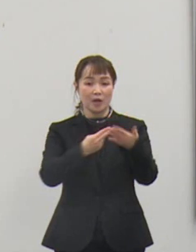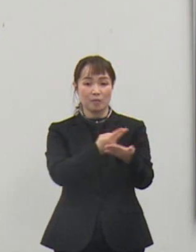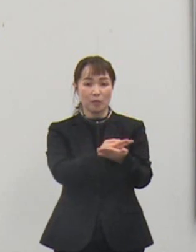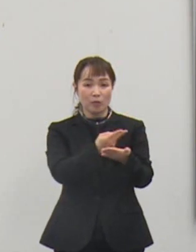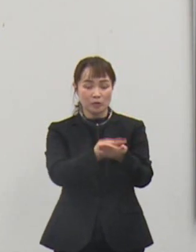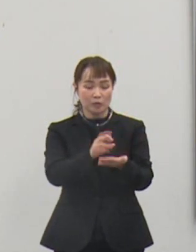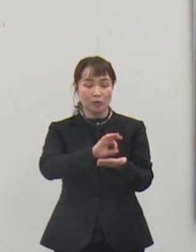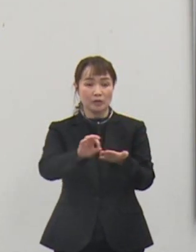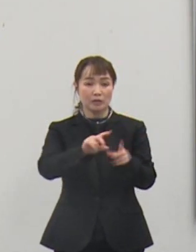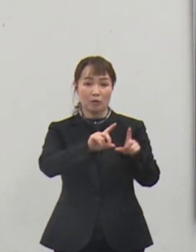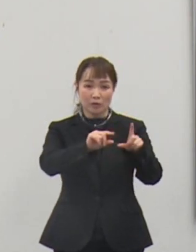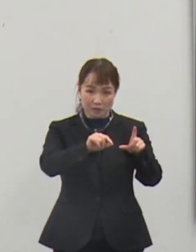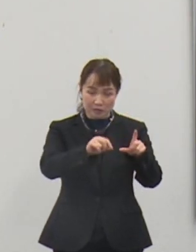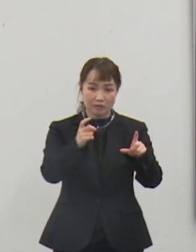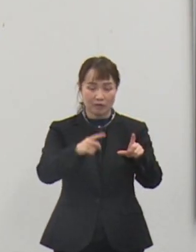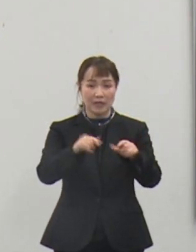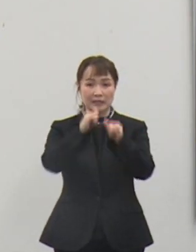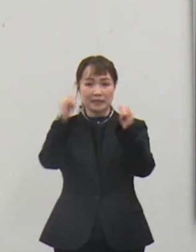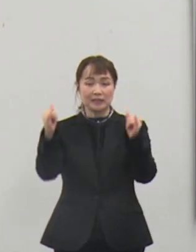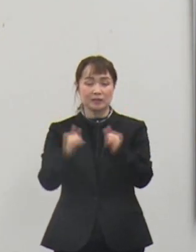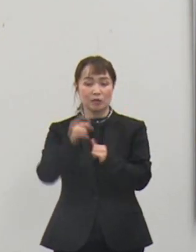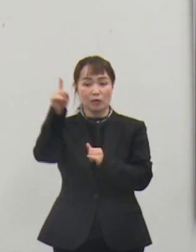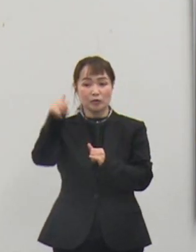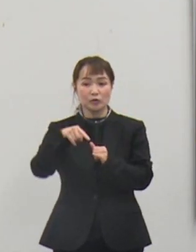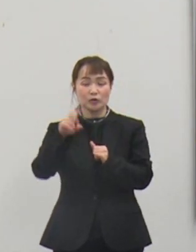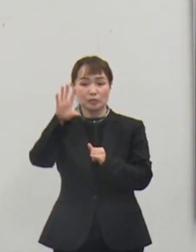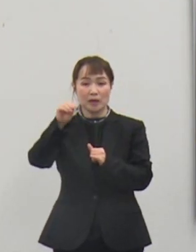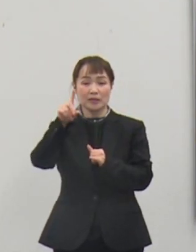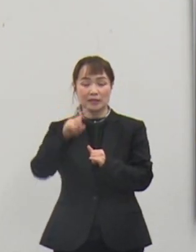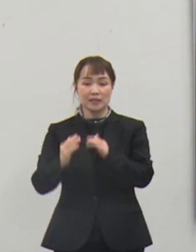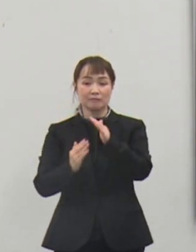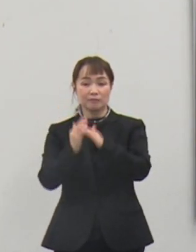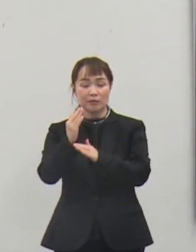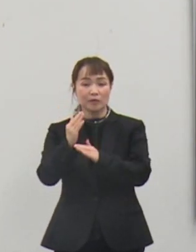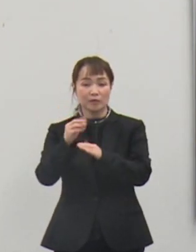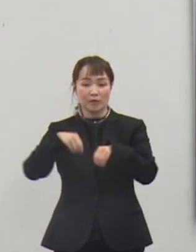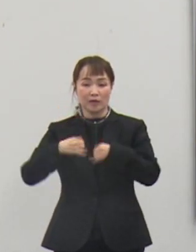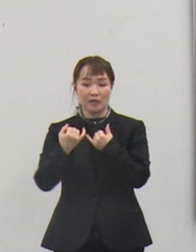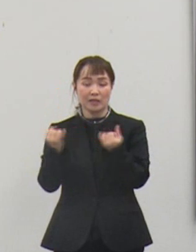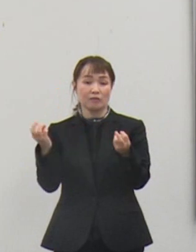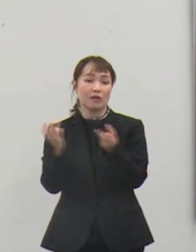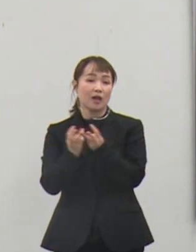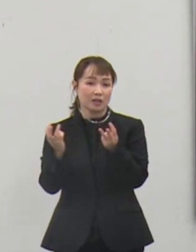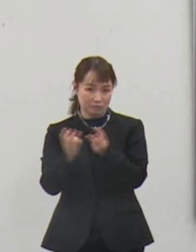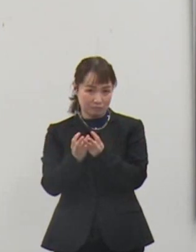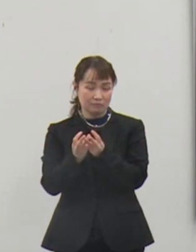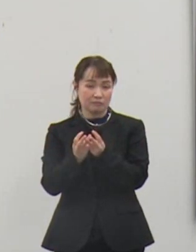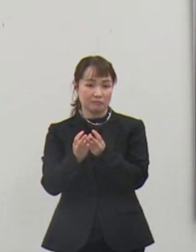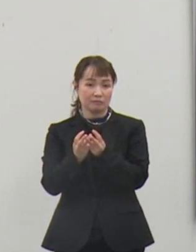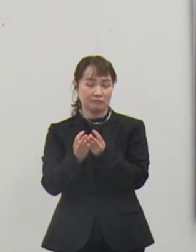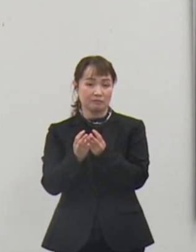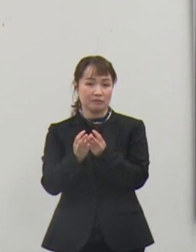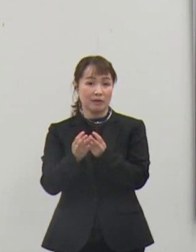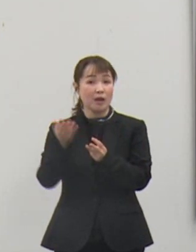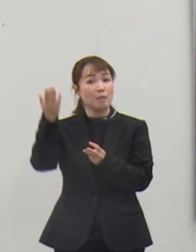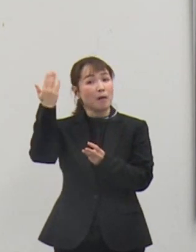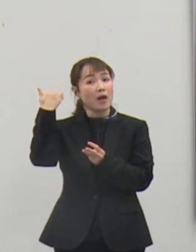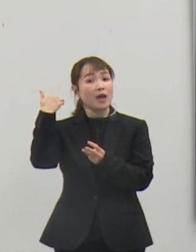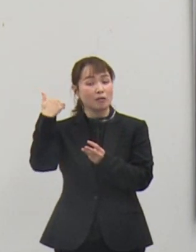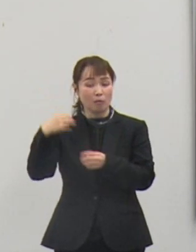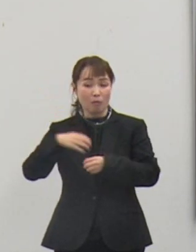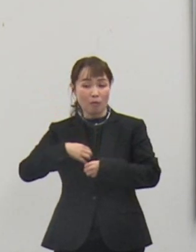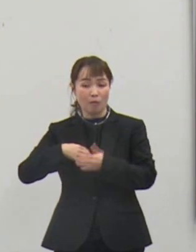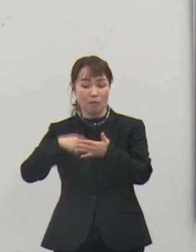の使用率とか、あるいは人口10万人当たりの新規感染者数といったような指標、これは実は前のステージ判断